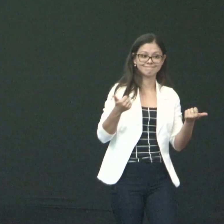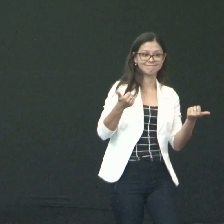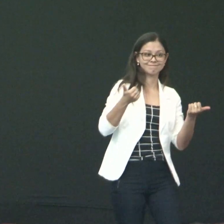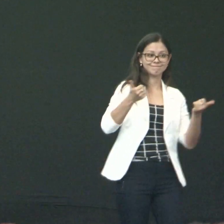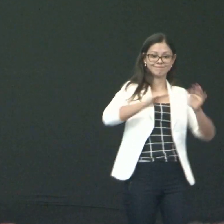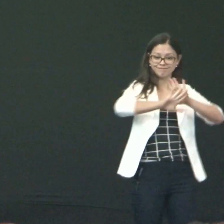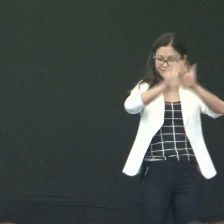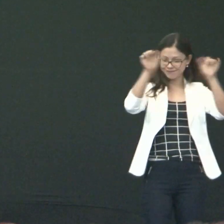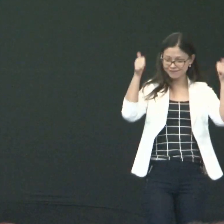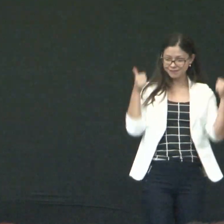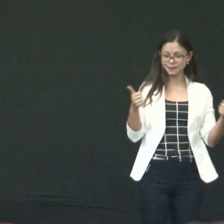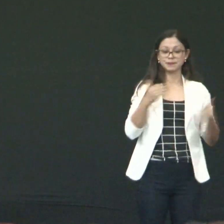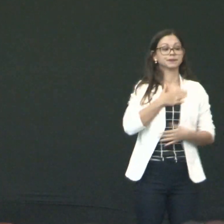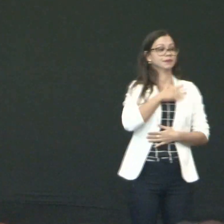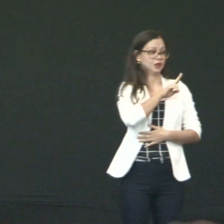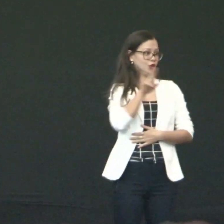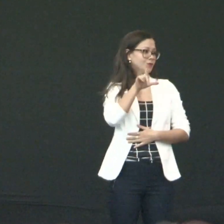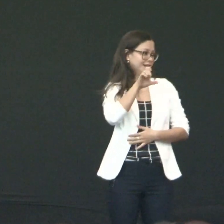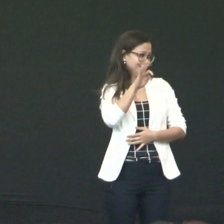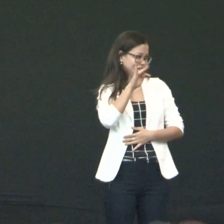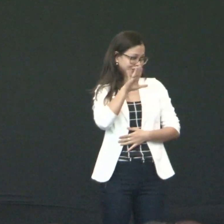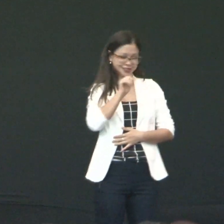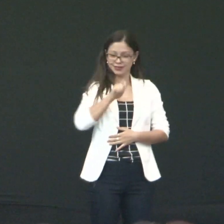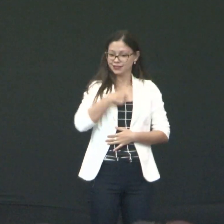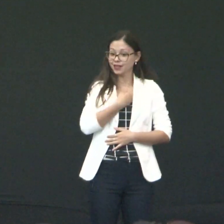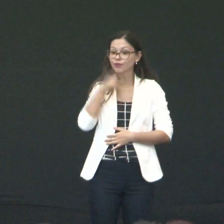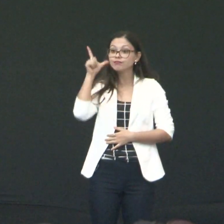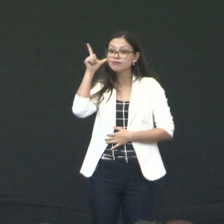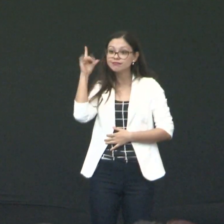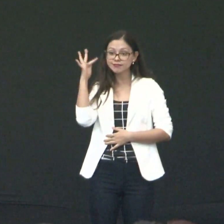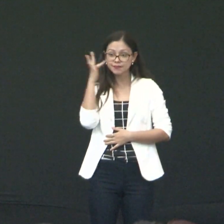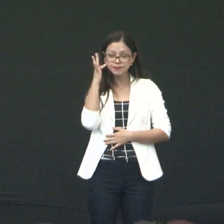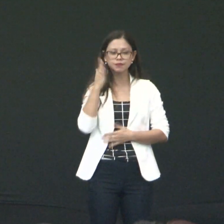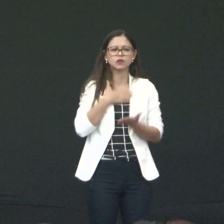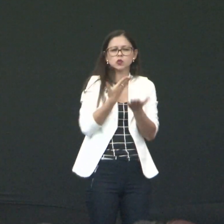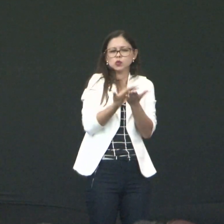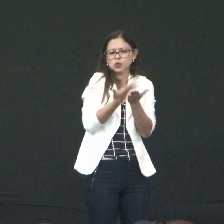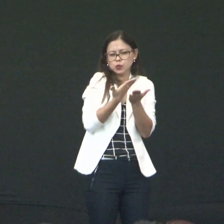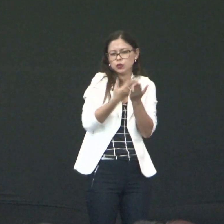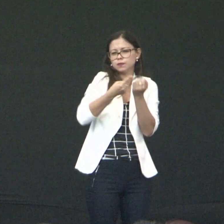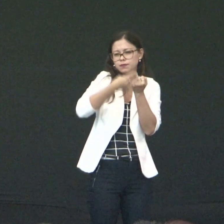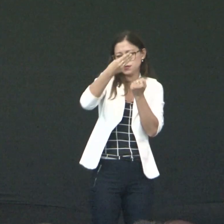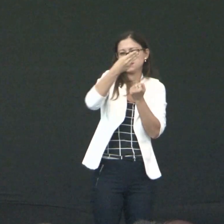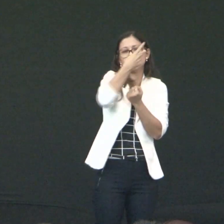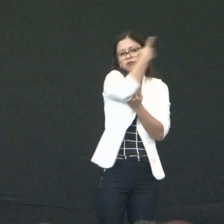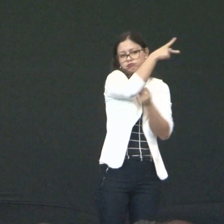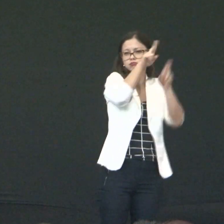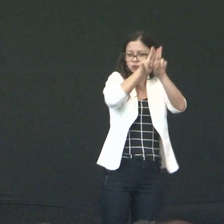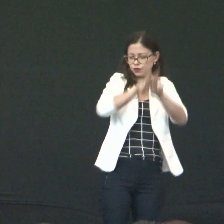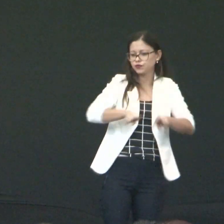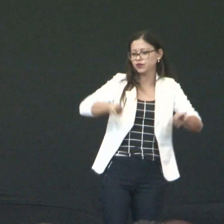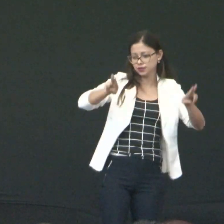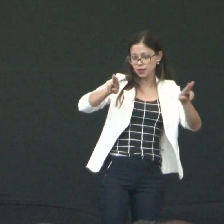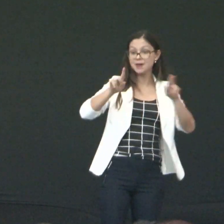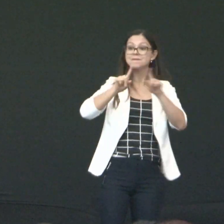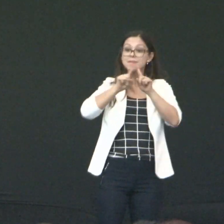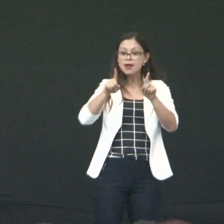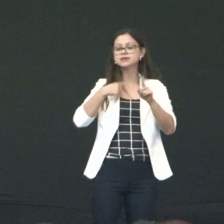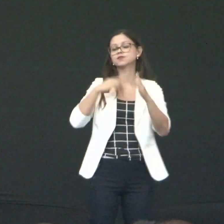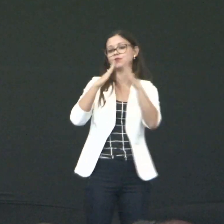Tudo certo? Tá tudo bem? Eu sou Letícia, conforme foi dito, meu nome em língua de sinais é esse, e eu sou mestranda da